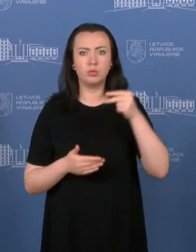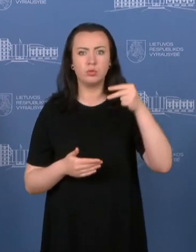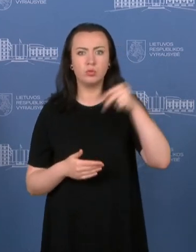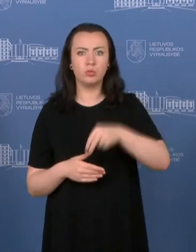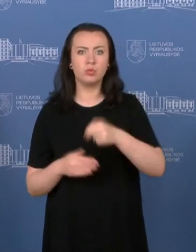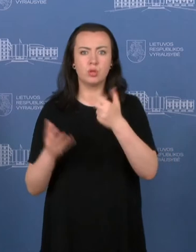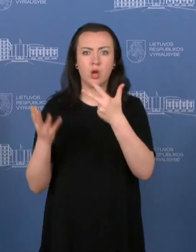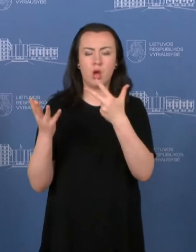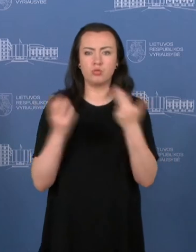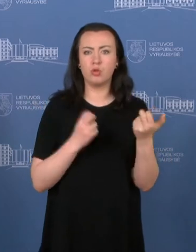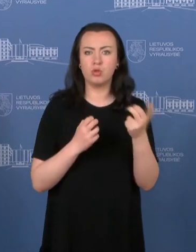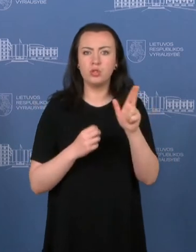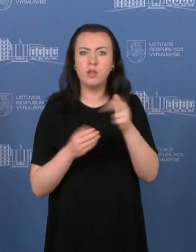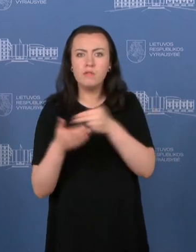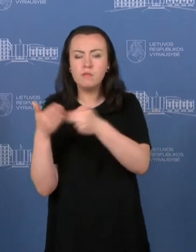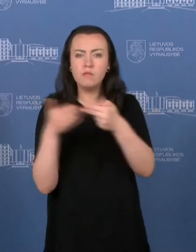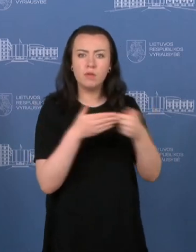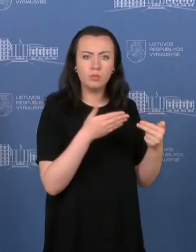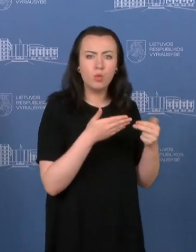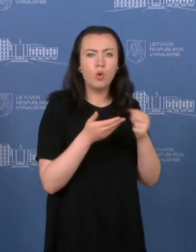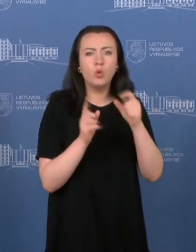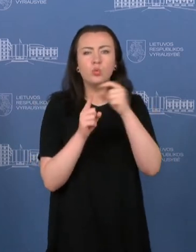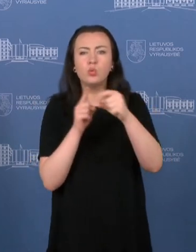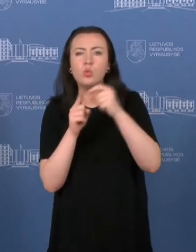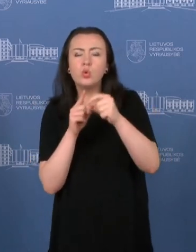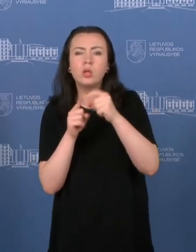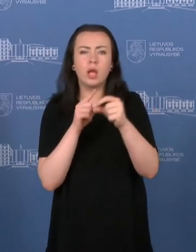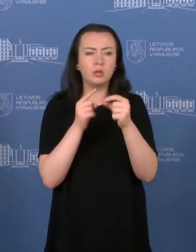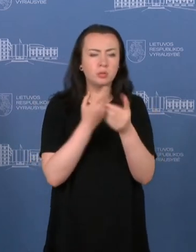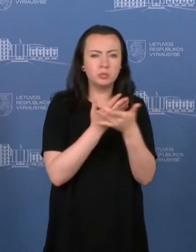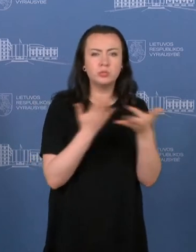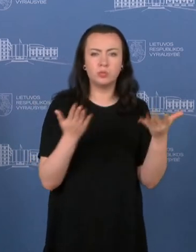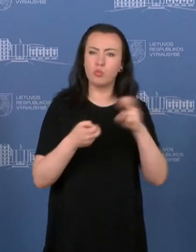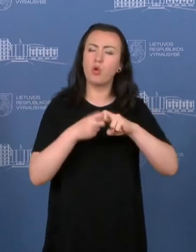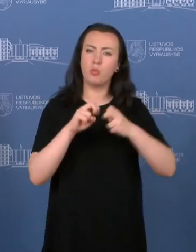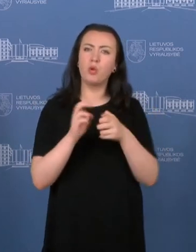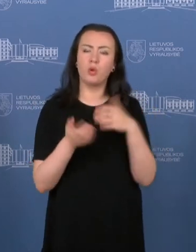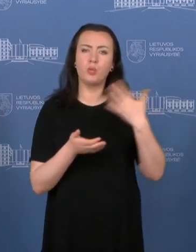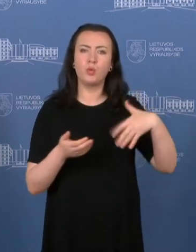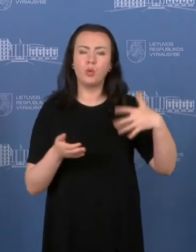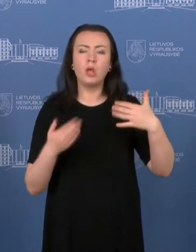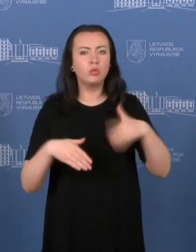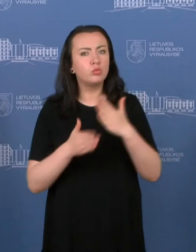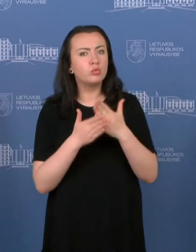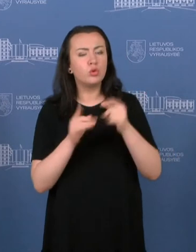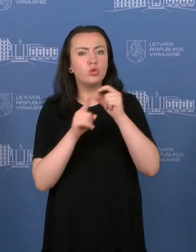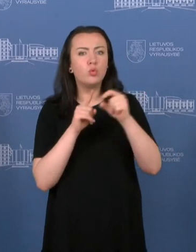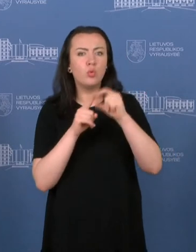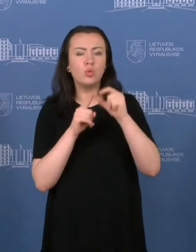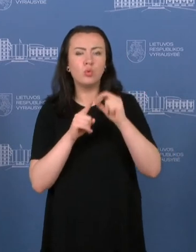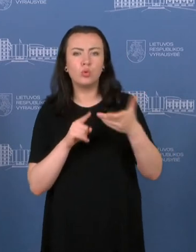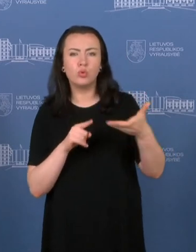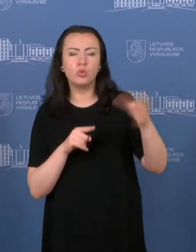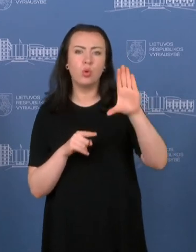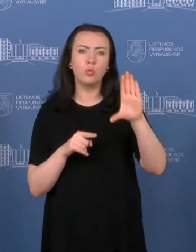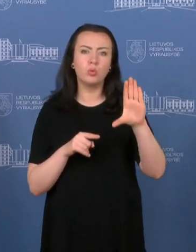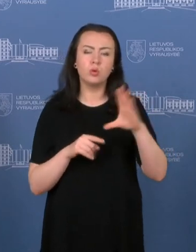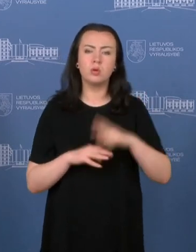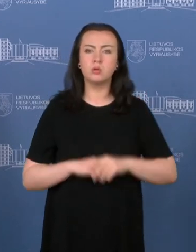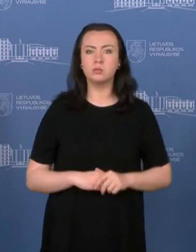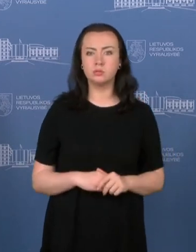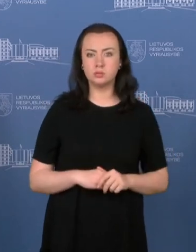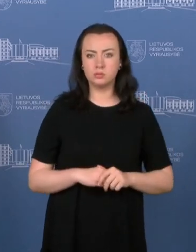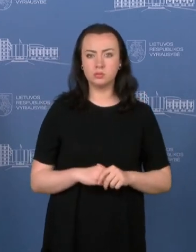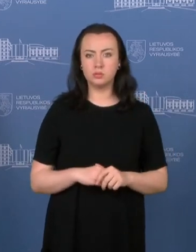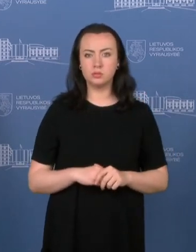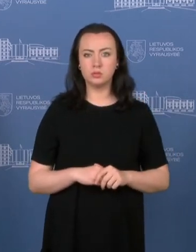įmonių. Ir dulkėtumas už įmonės teritorijos, jeigu jis yra didesnis negu, taip vadinama,